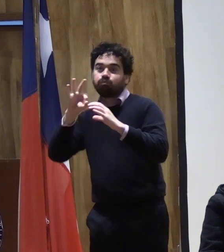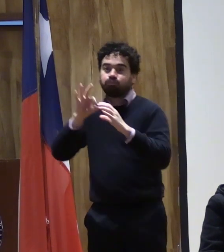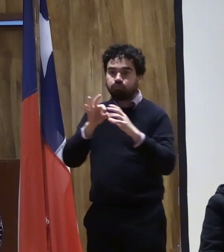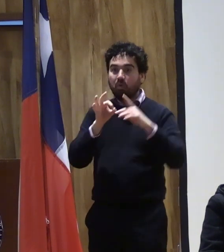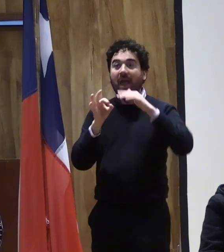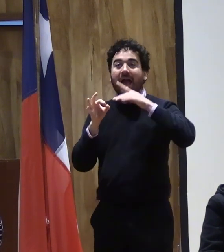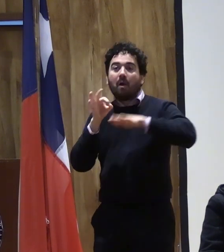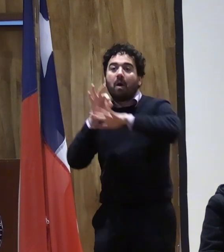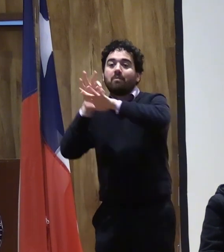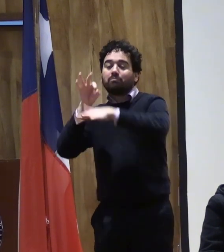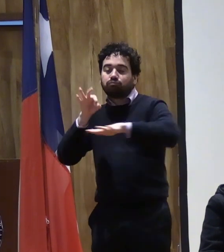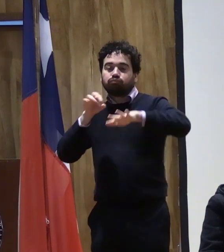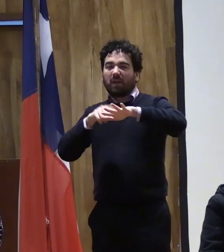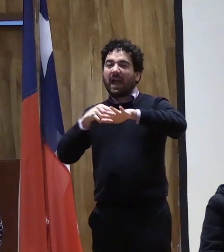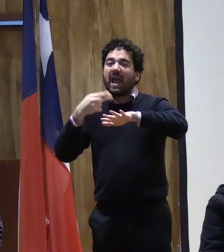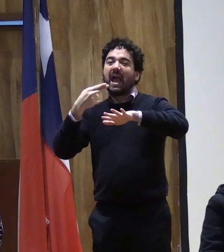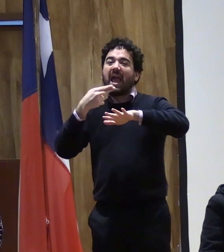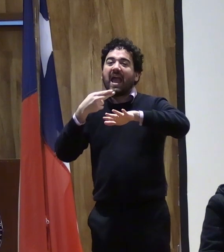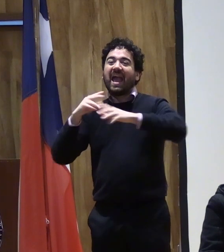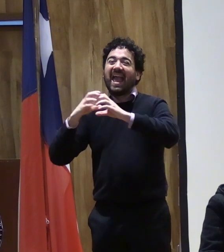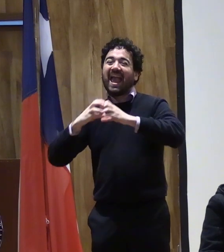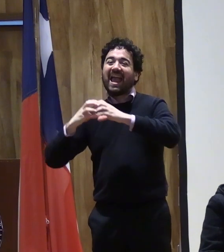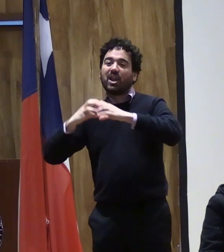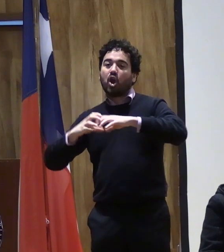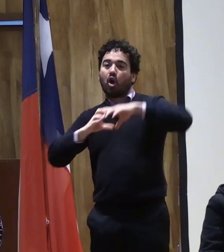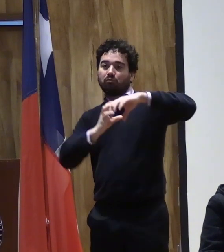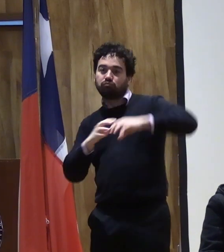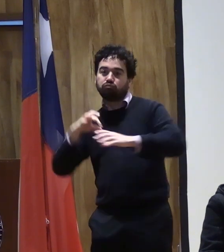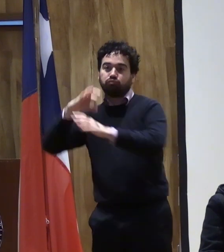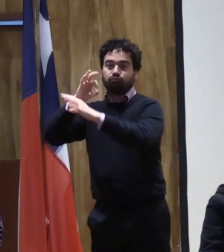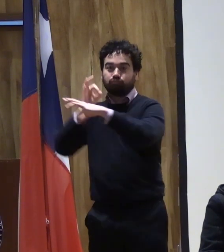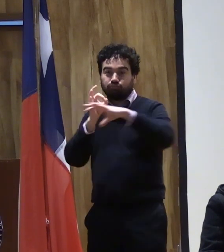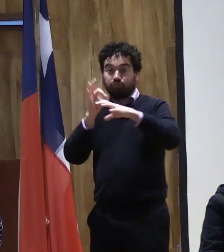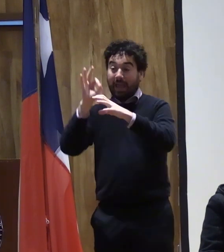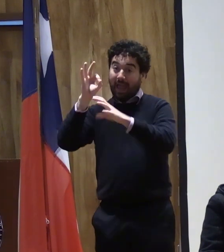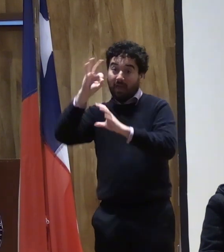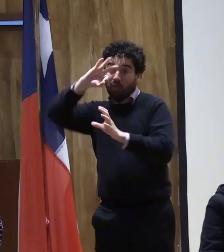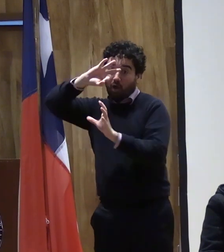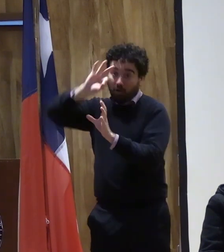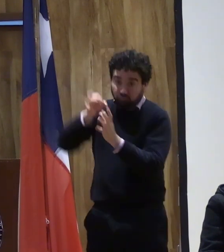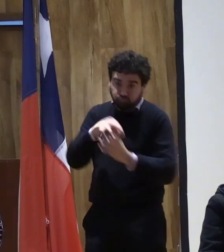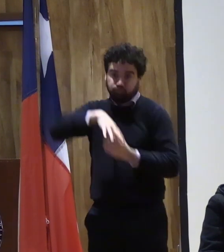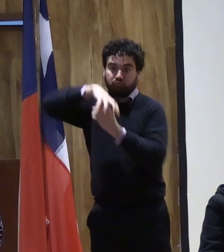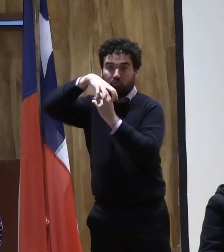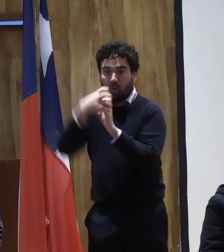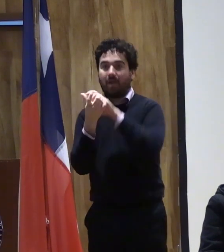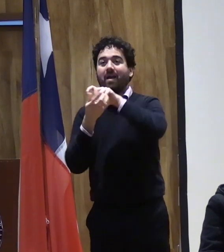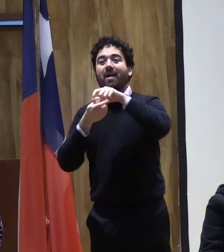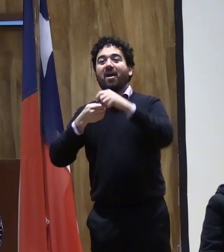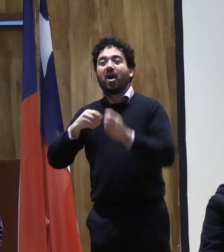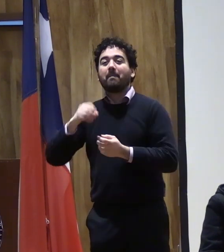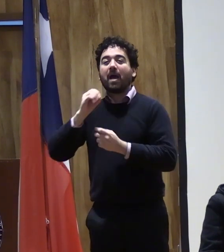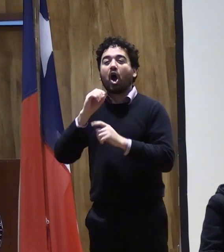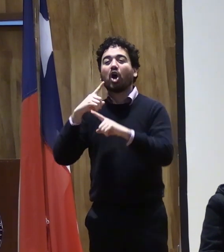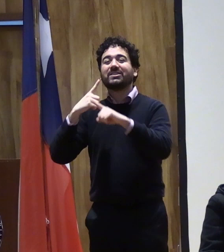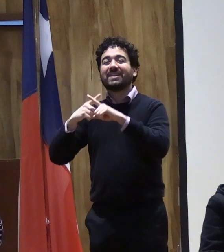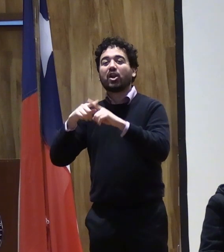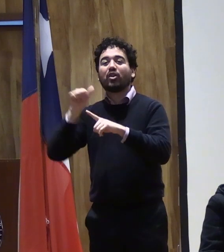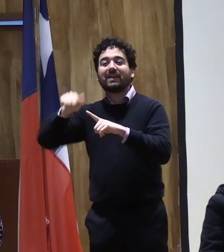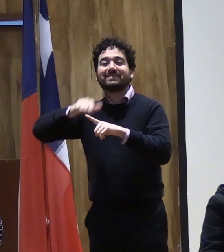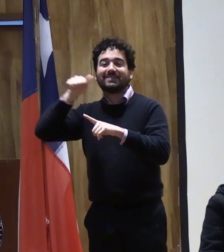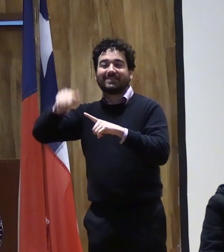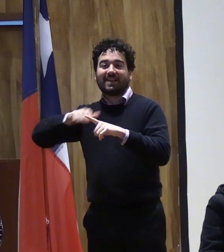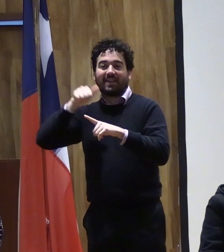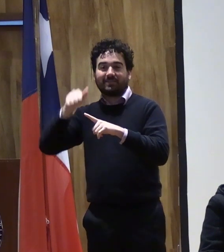se come un helio y un carbono que se coma un helio se transforma en un oxígeno 16. Entonces